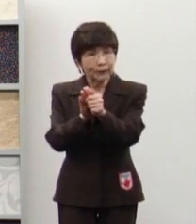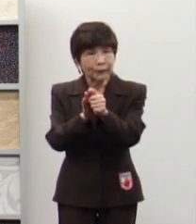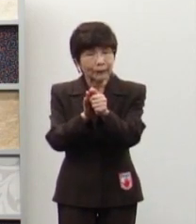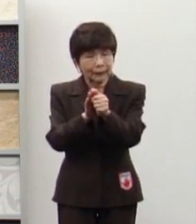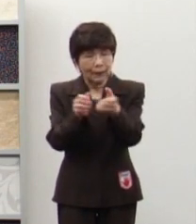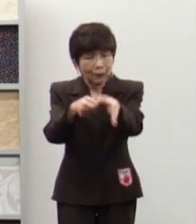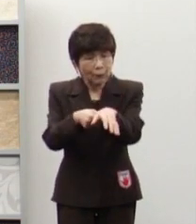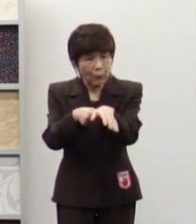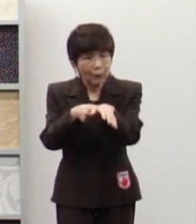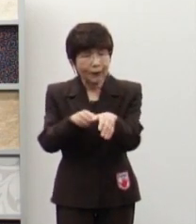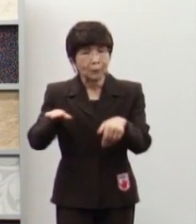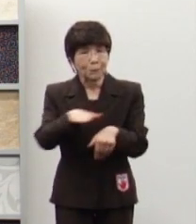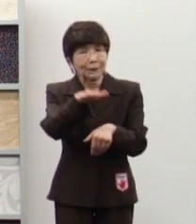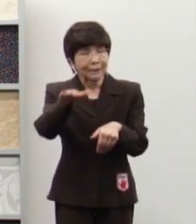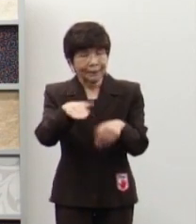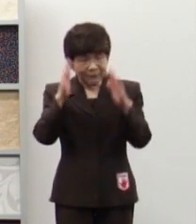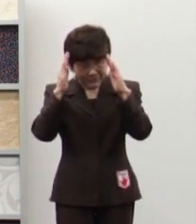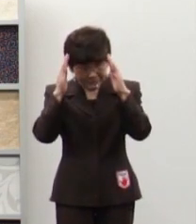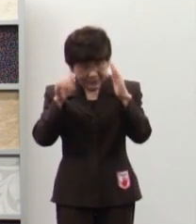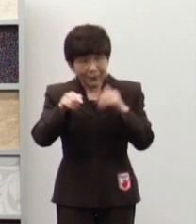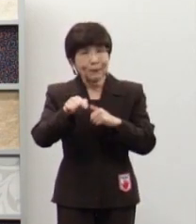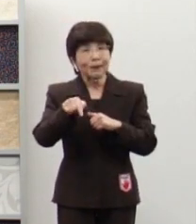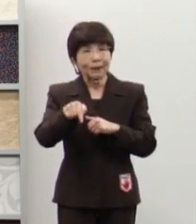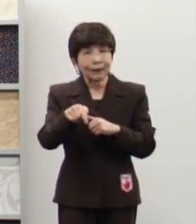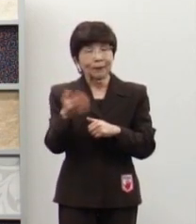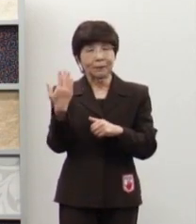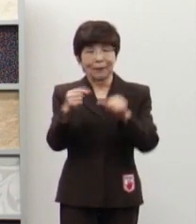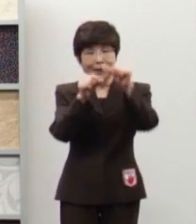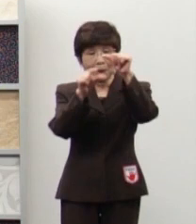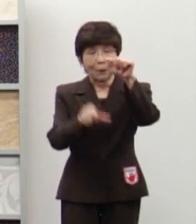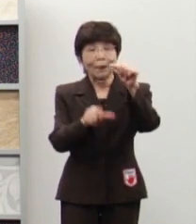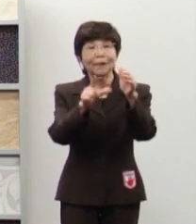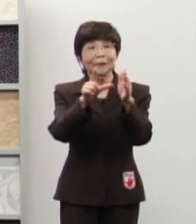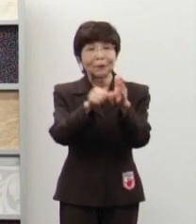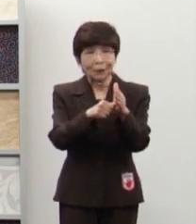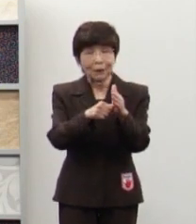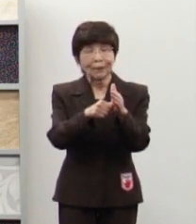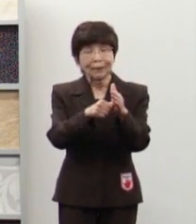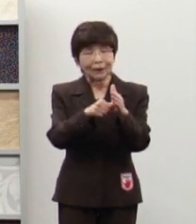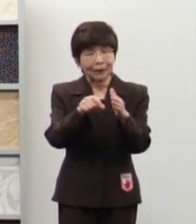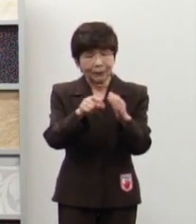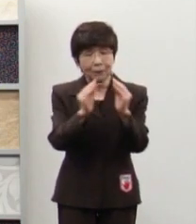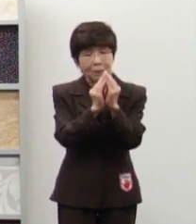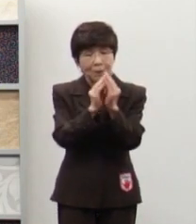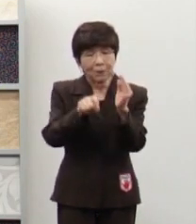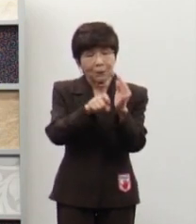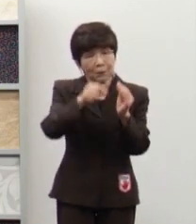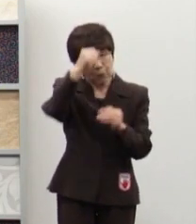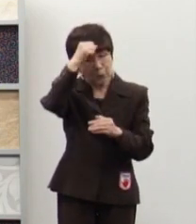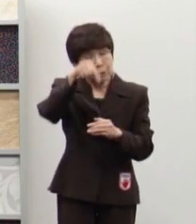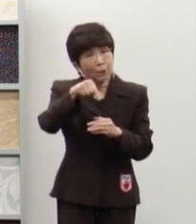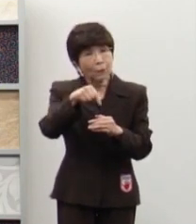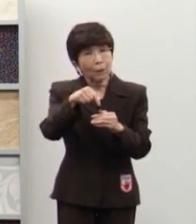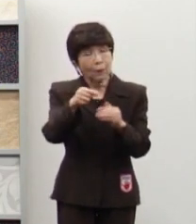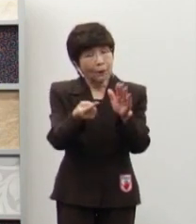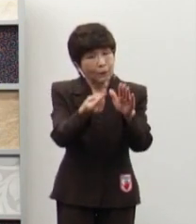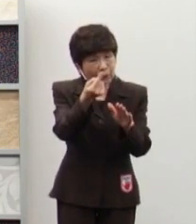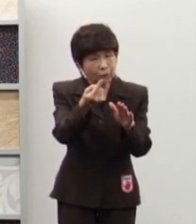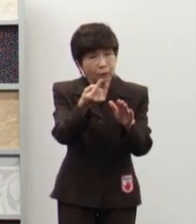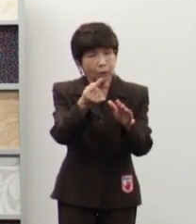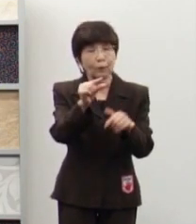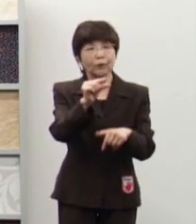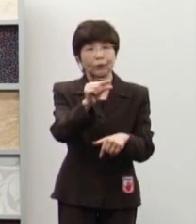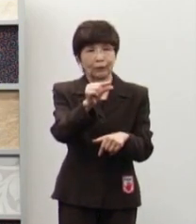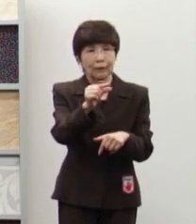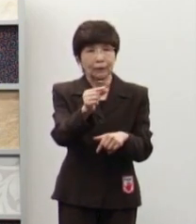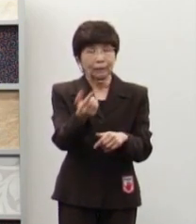産者の皆様のご努力によりまして、本年5月時点で、本病の発生は極めて少なく、多発前の水準、も